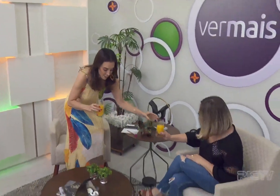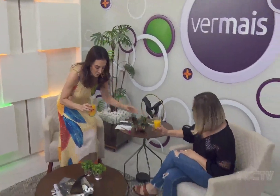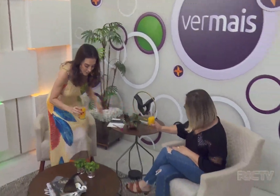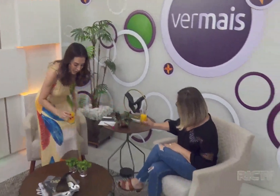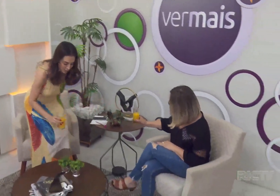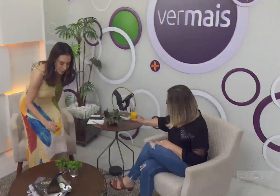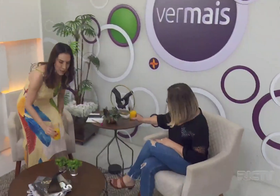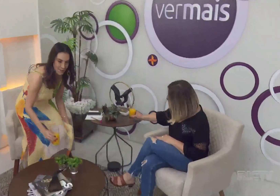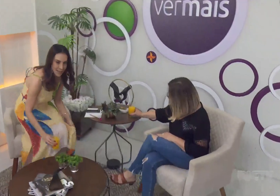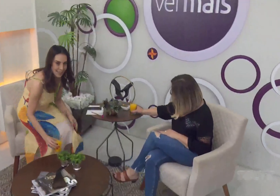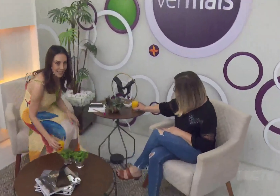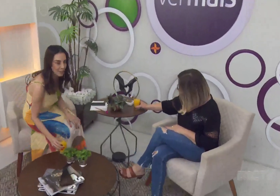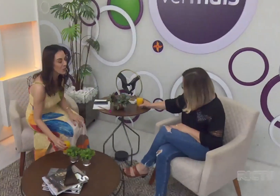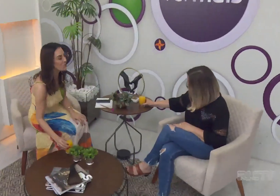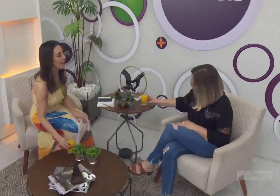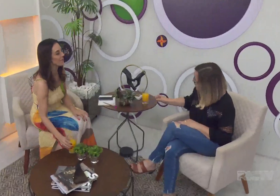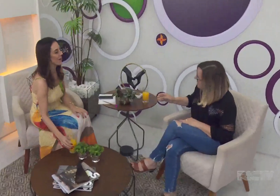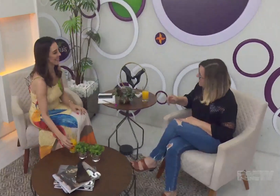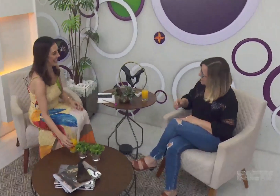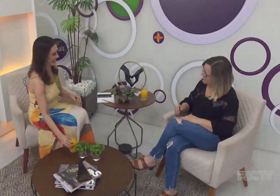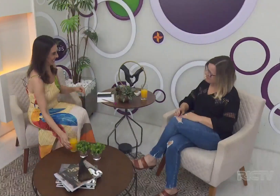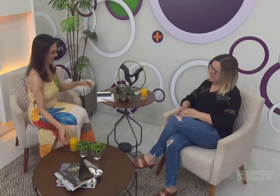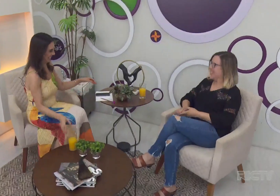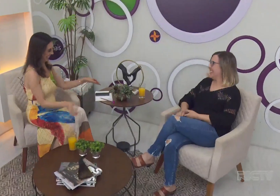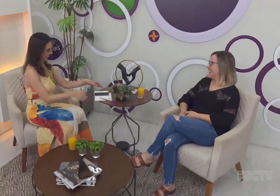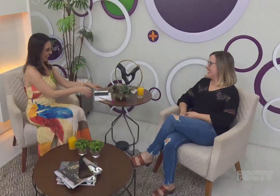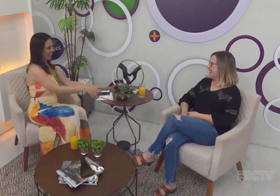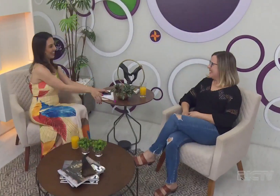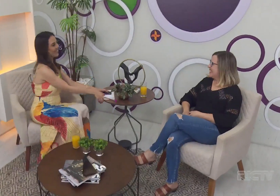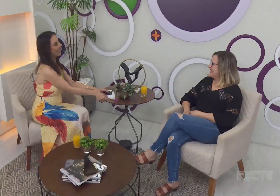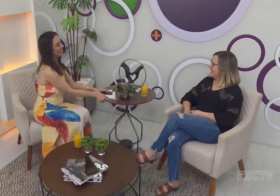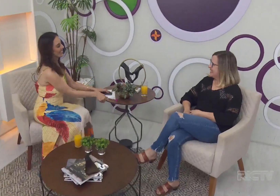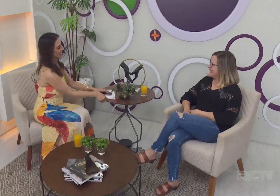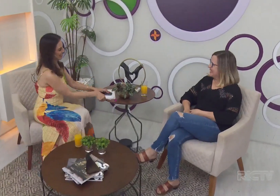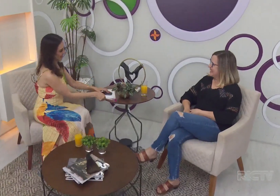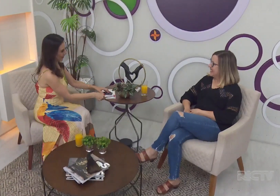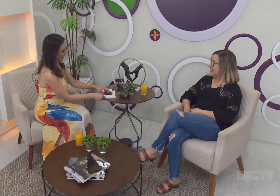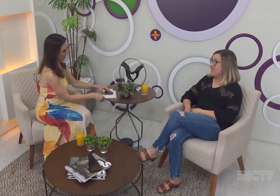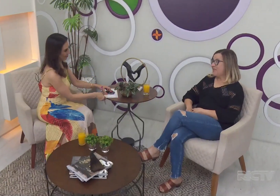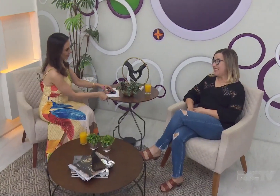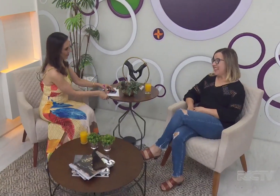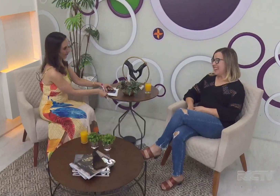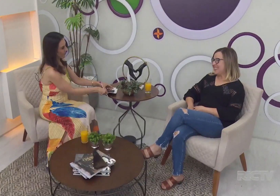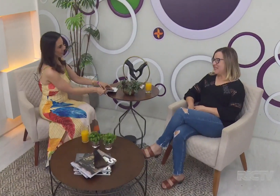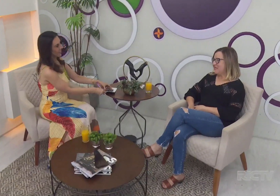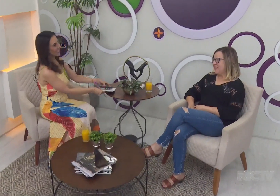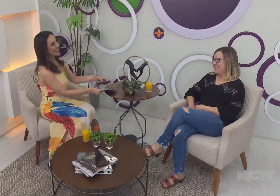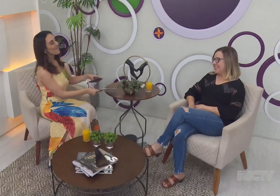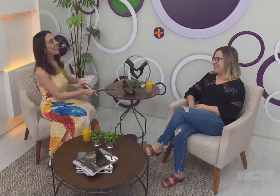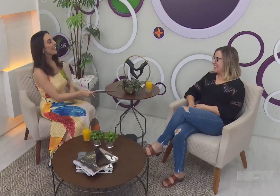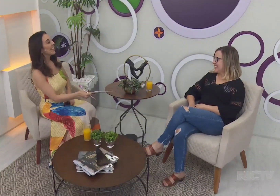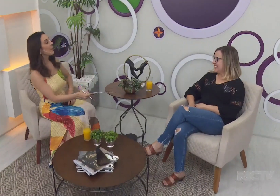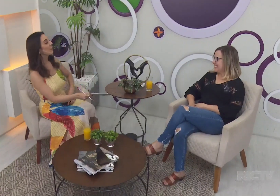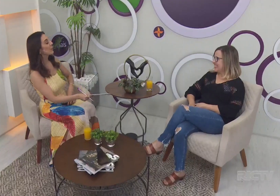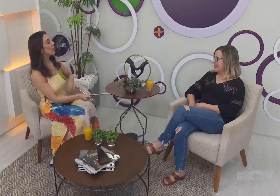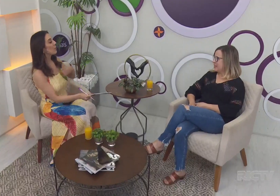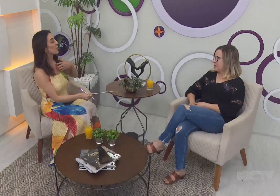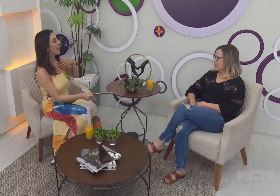vontade aí, minha linda. Tudo bem? Boa tarde. tarde. Um prazer te receber aqui, viu? Obrigada, igualmente. Maria Helena, há quanto tempo já é